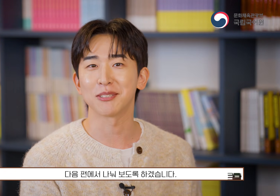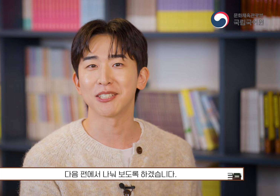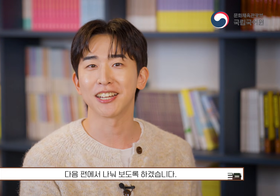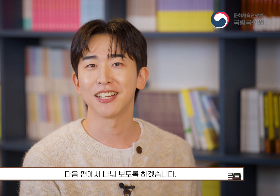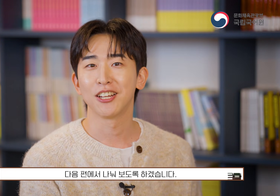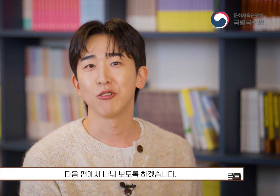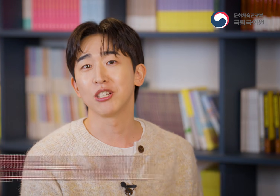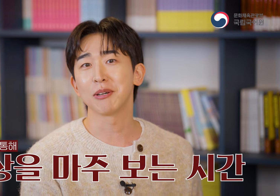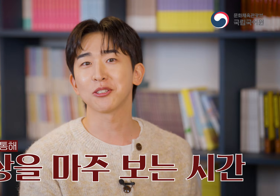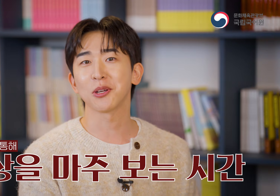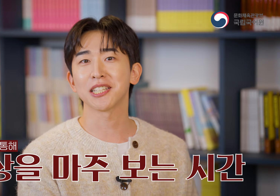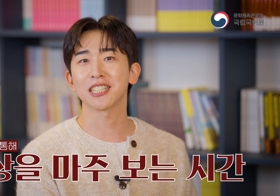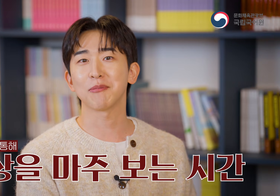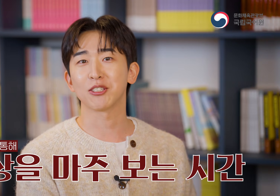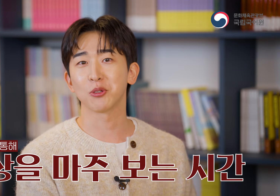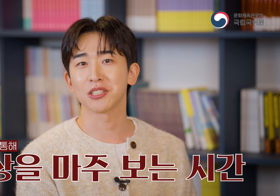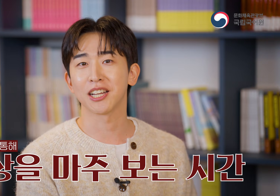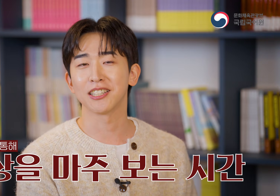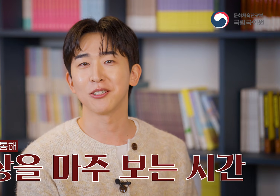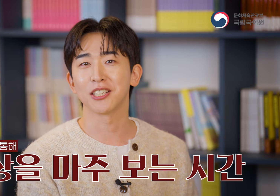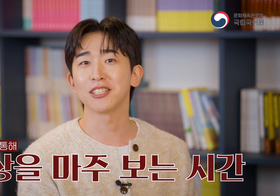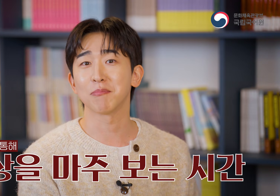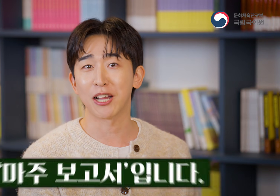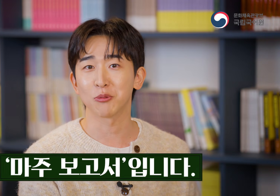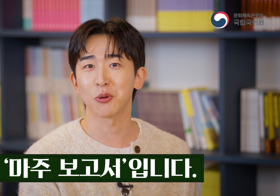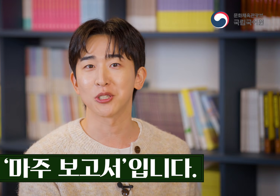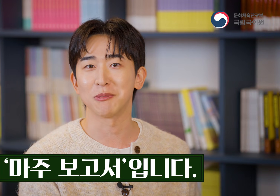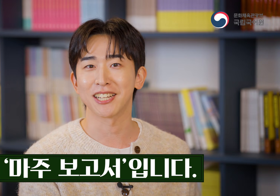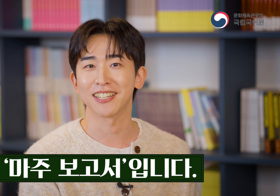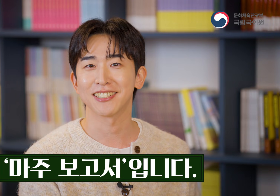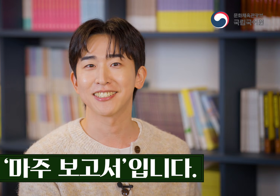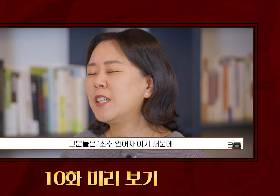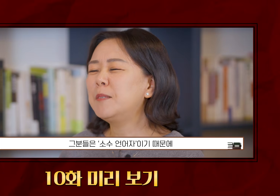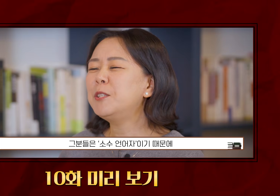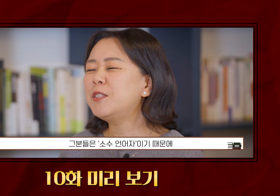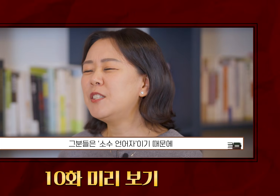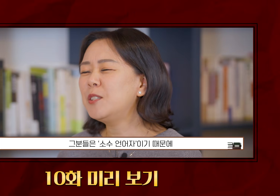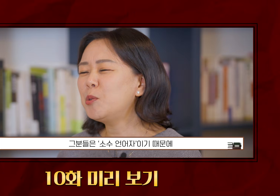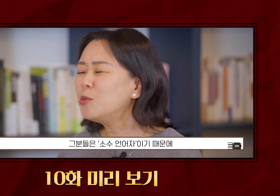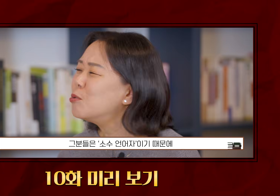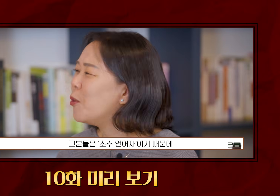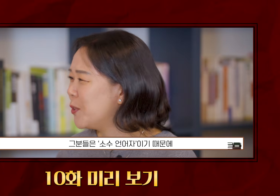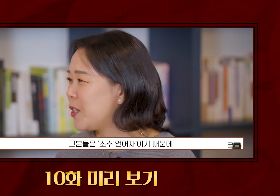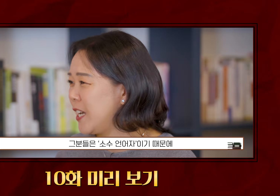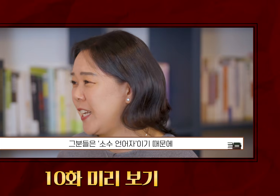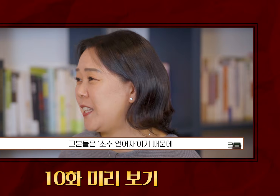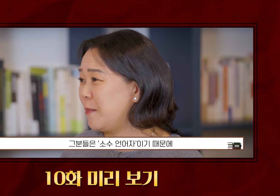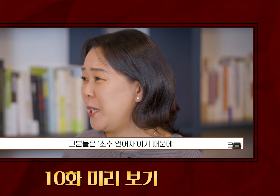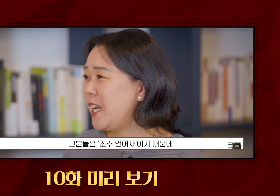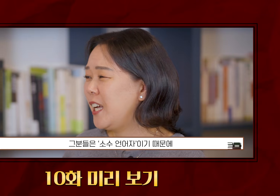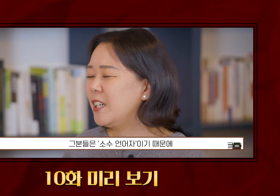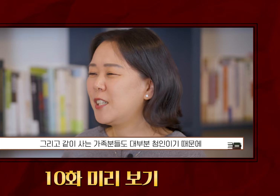하겠습니다. 우리말을 통해 세상을 마주보는 시간, 여기는 마주보고서입니다. 그분들은 소수 언어자이기 때문에,